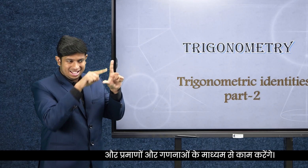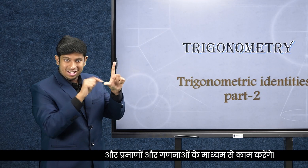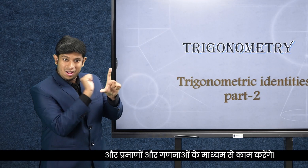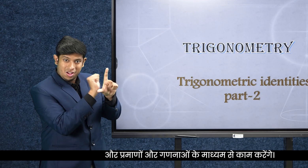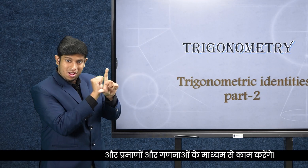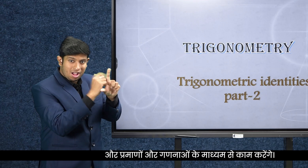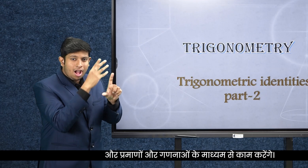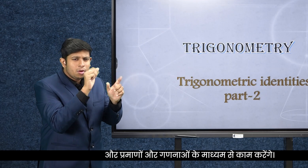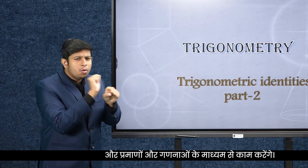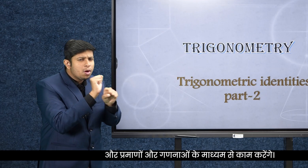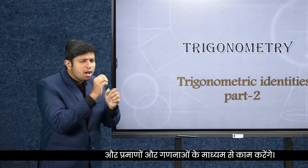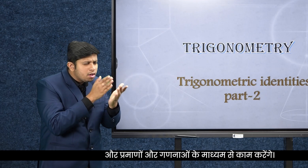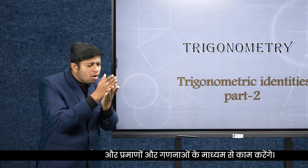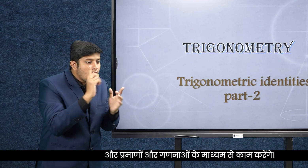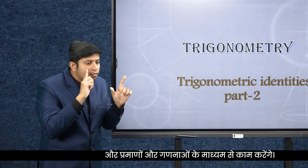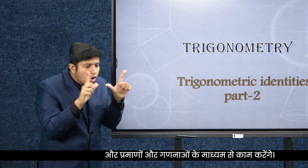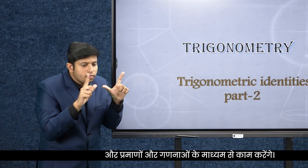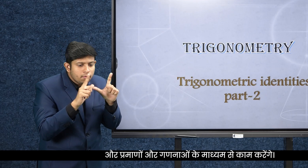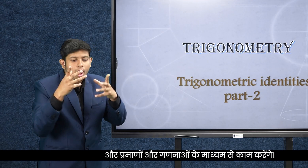के माध्यम से काम करेंगे।